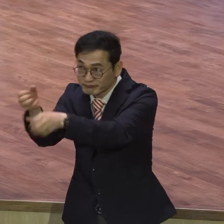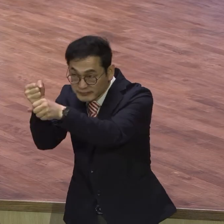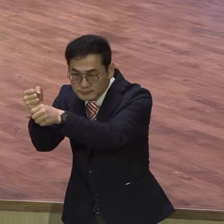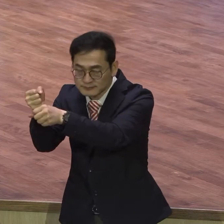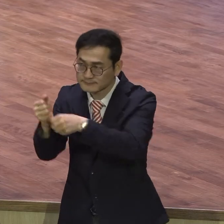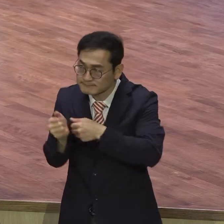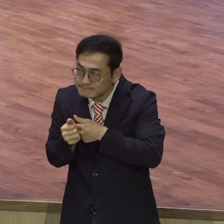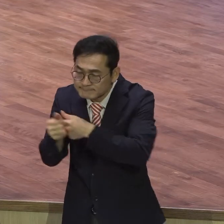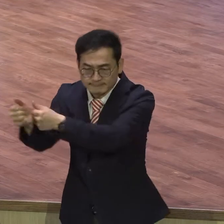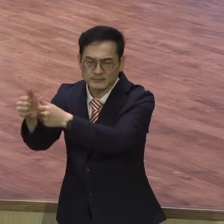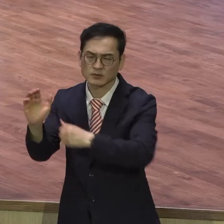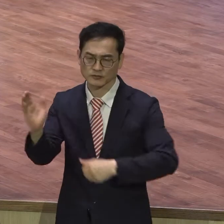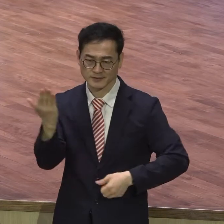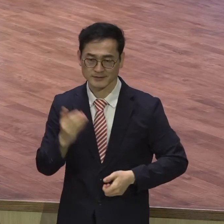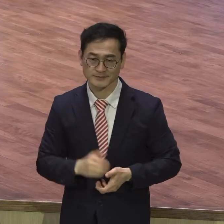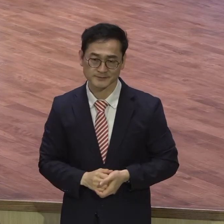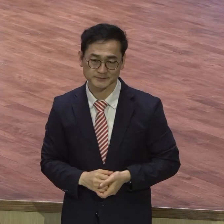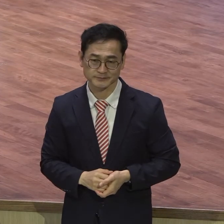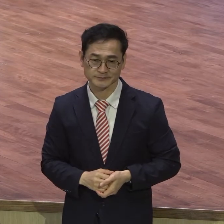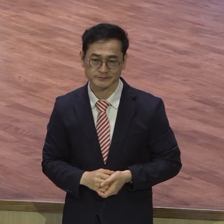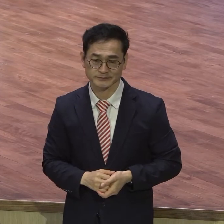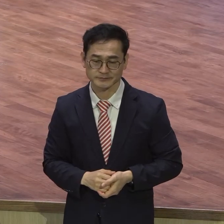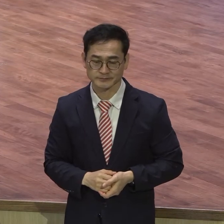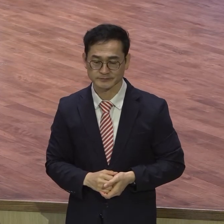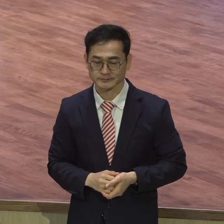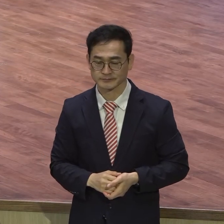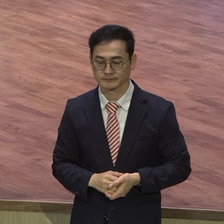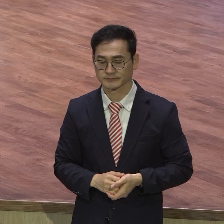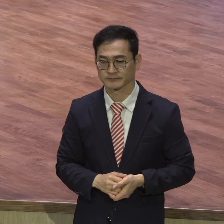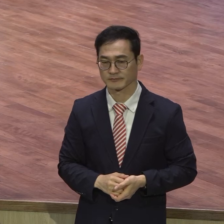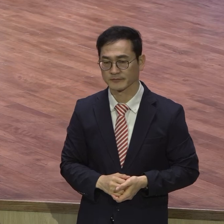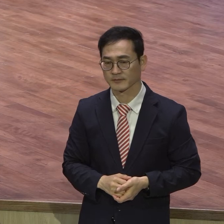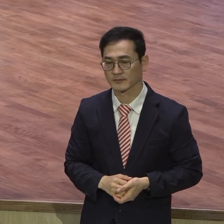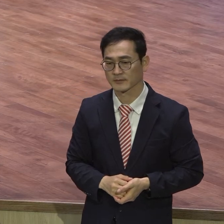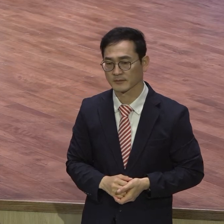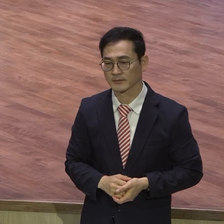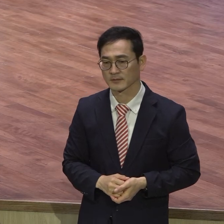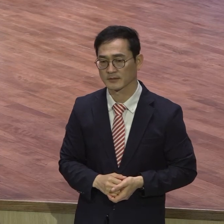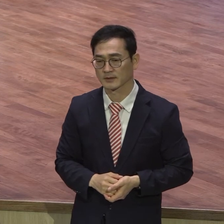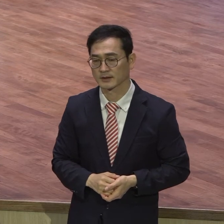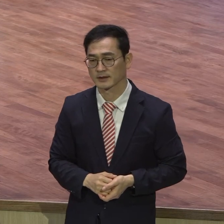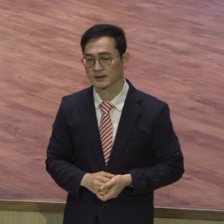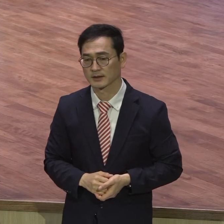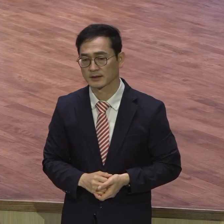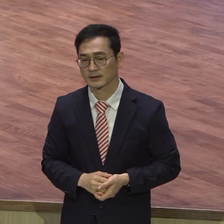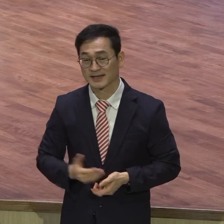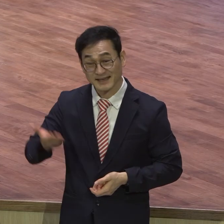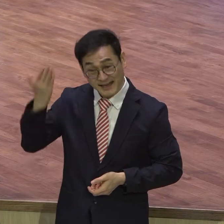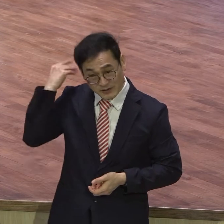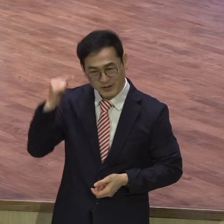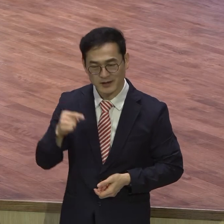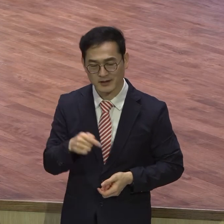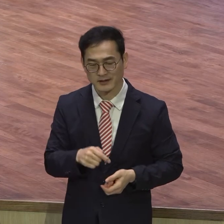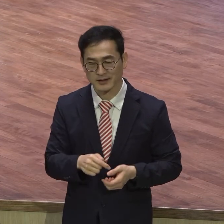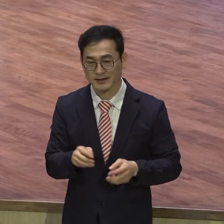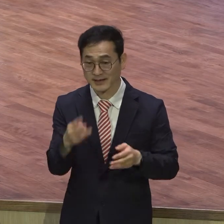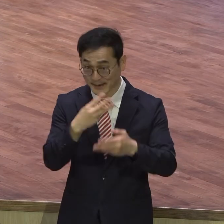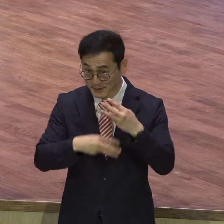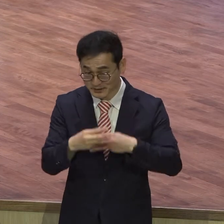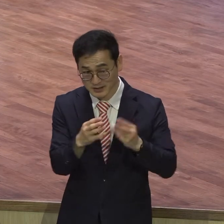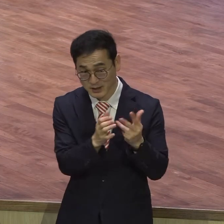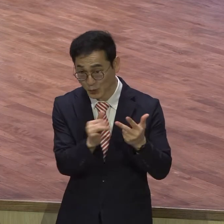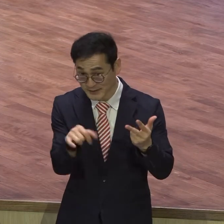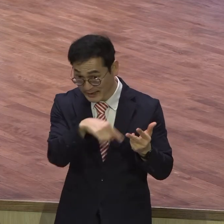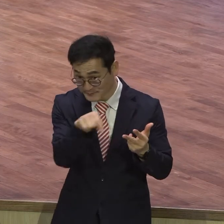영적으로 해석해라 랩럭 7명이 다 그렇게 살았다라는 사실입니다 여기에 뭐가 나오느냐 감사의 삶이